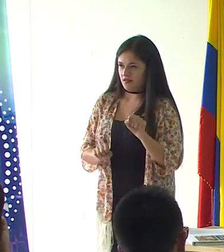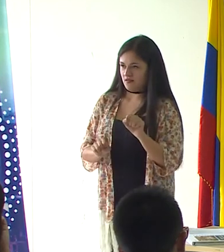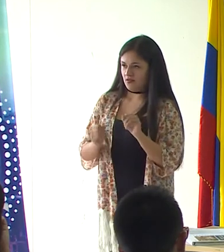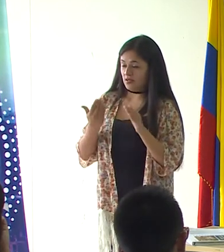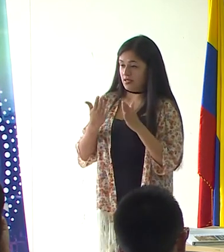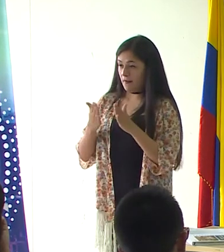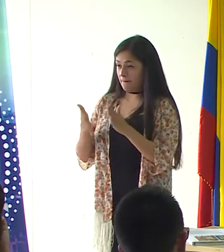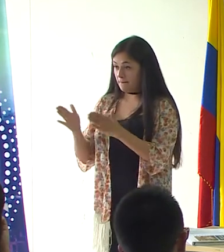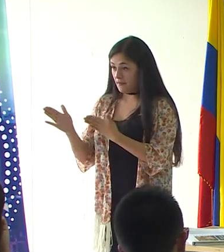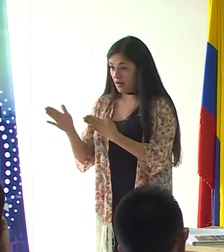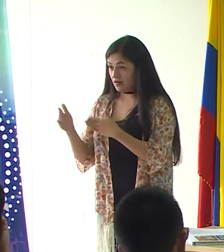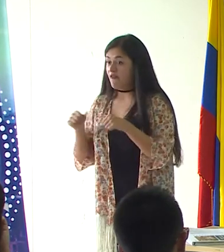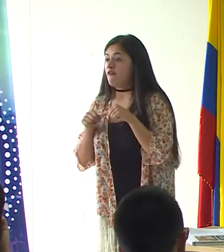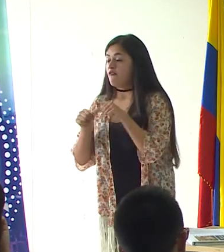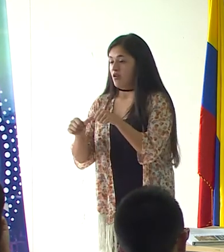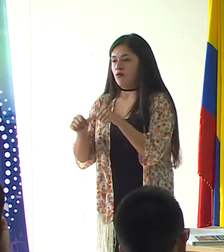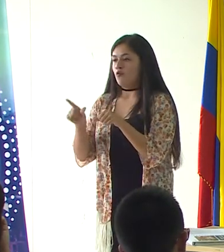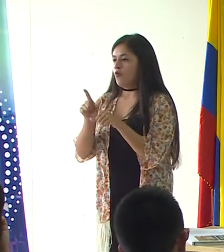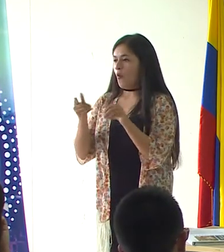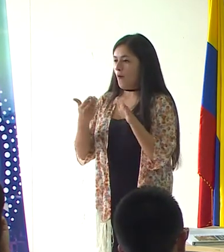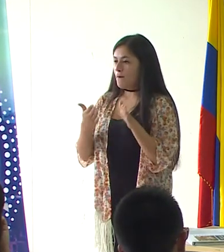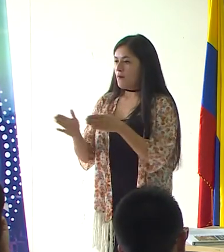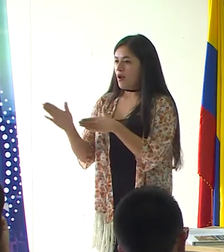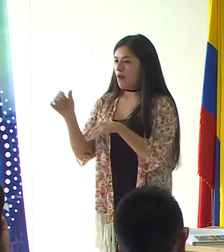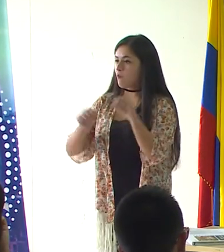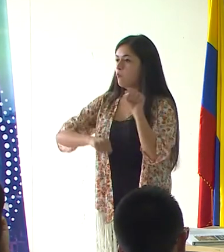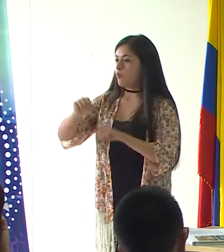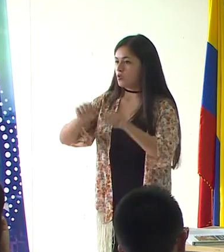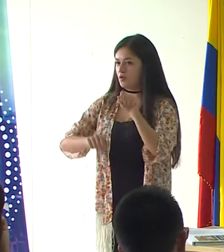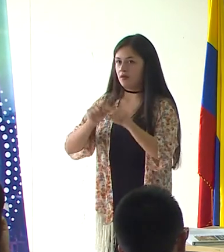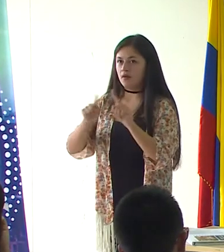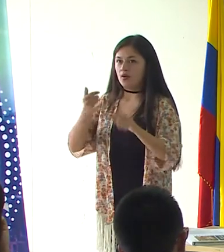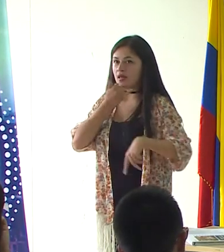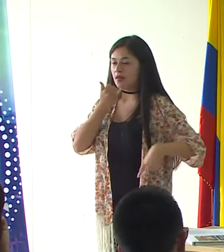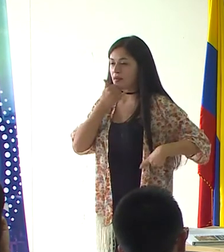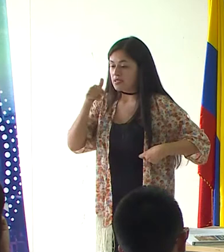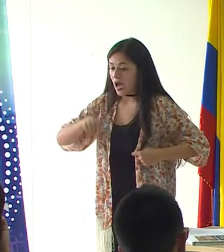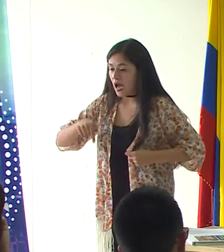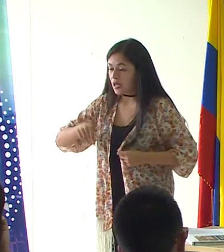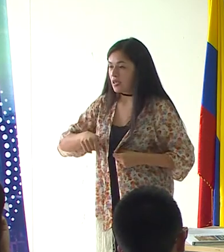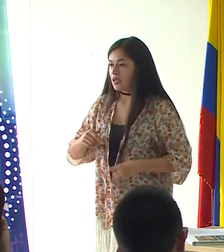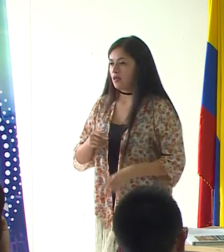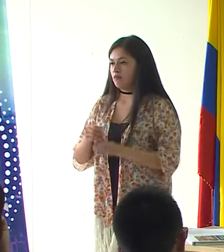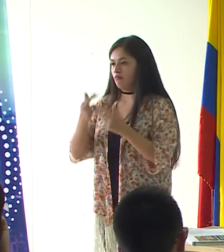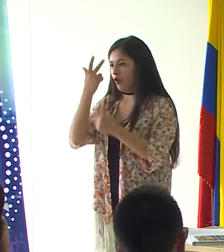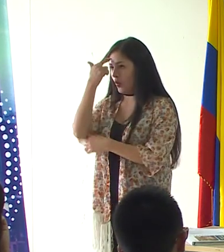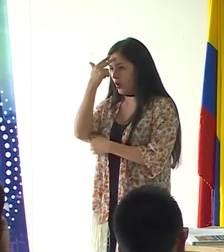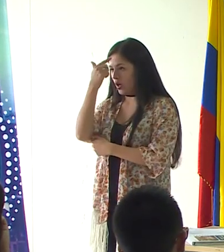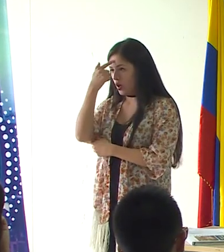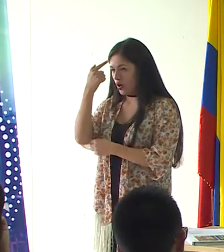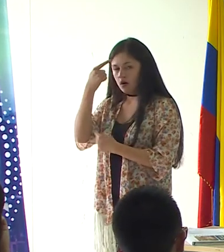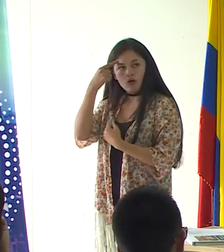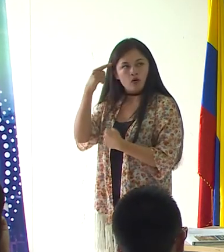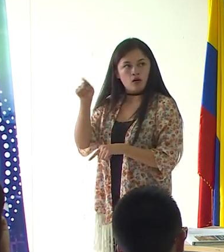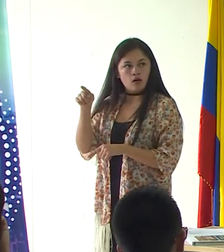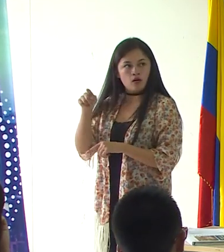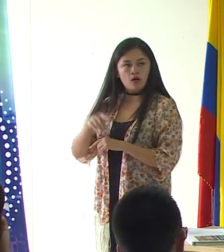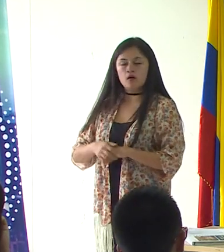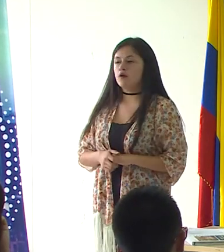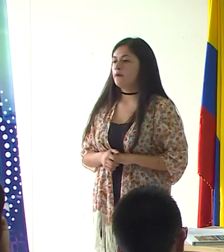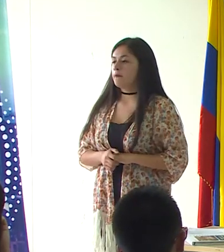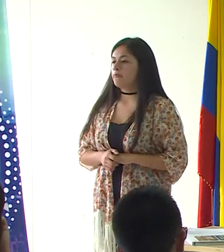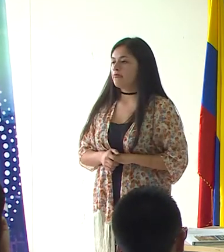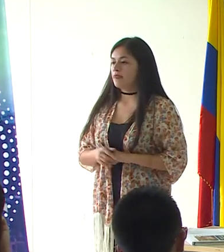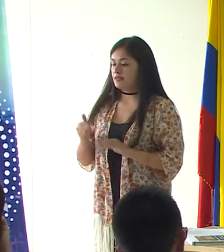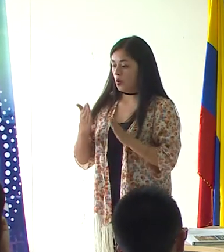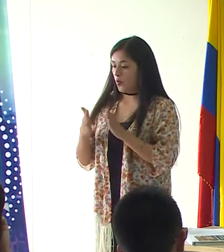cualquier tipo de proyectos lo que pasa es que acá se desvió tengamos la lógica original a base de un